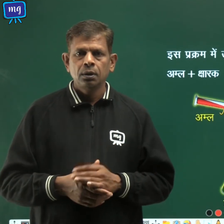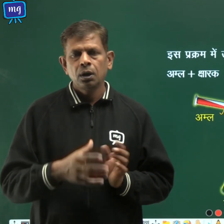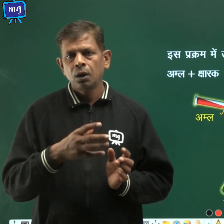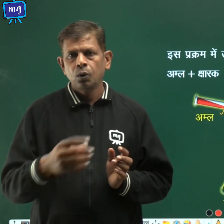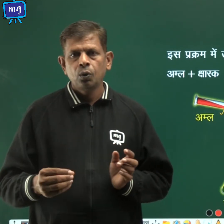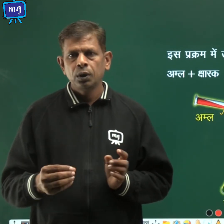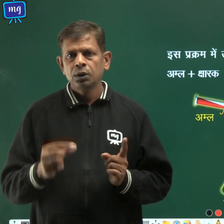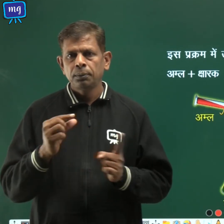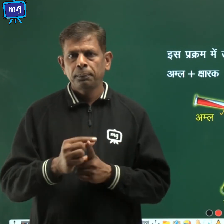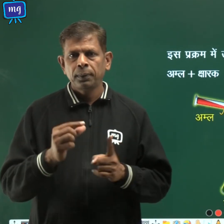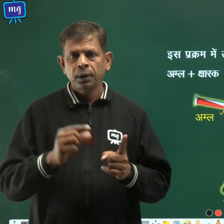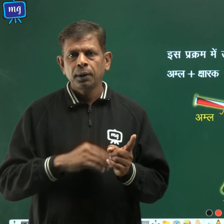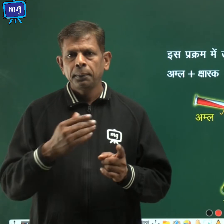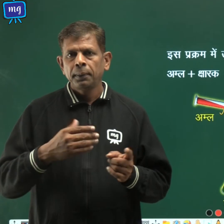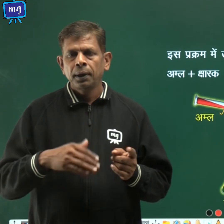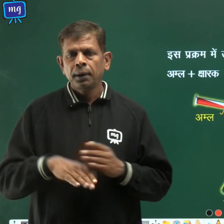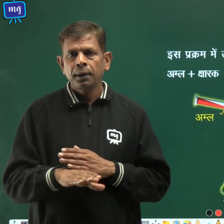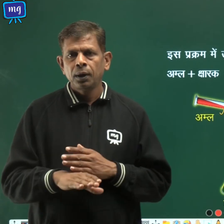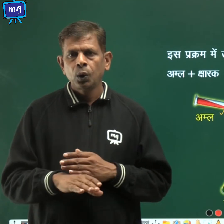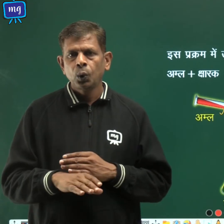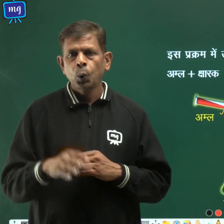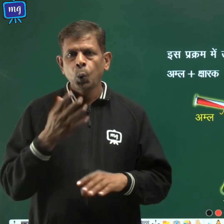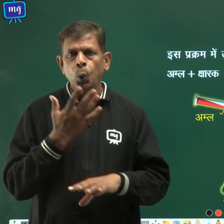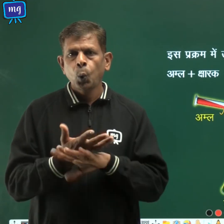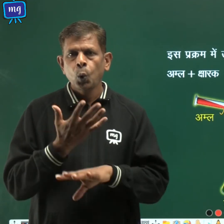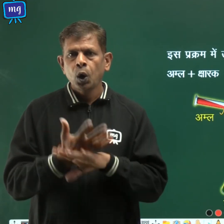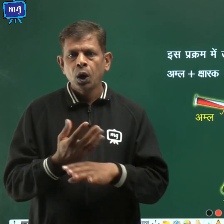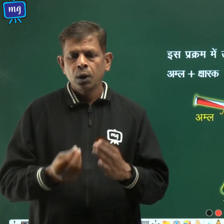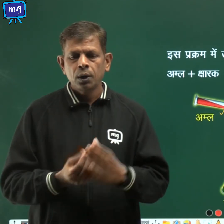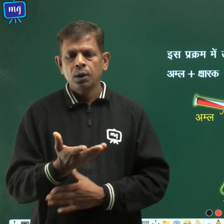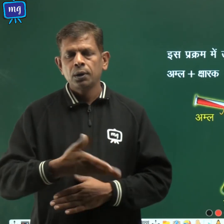और इस प्रक्रम में ऊष्मा भी निकलती है।